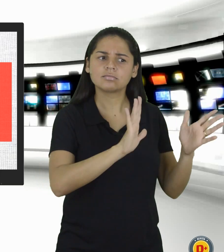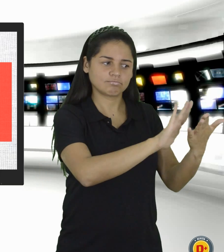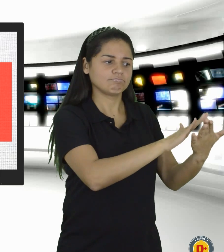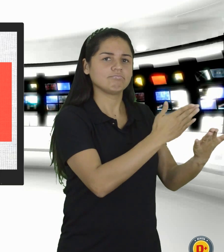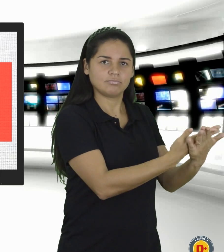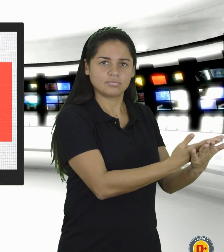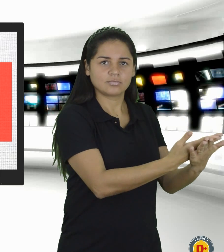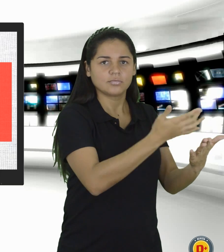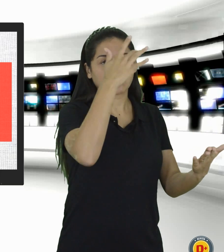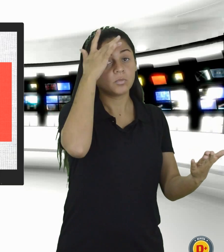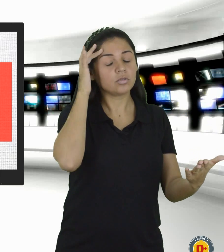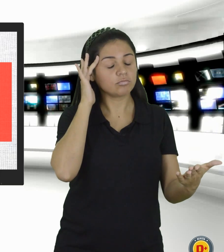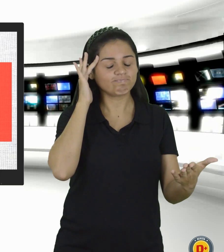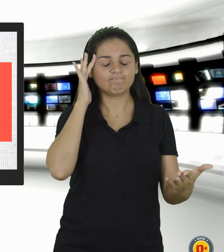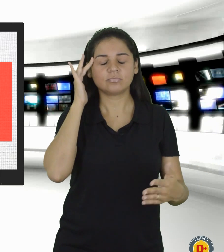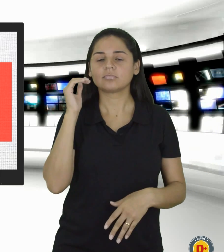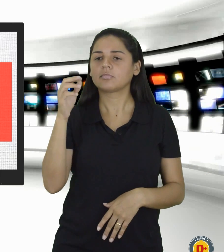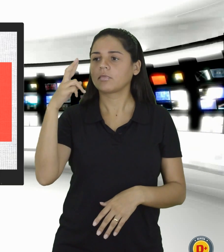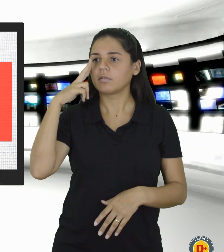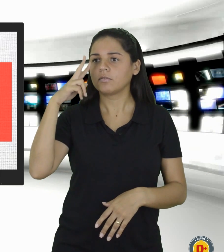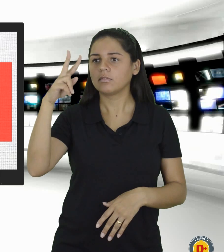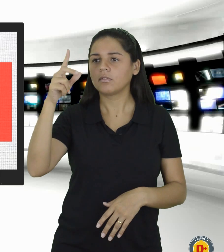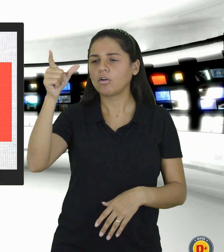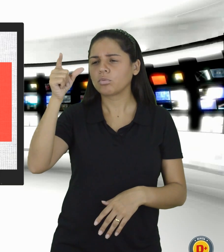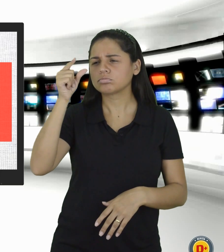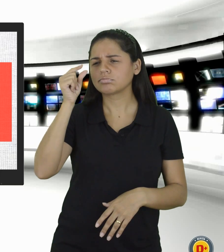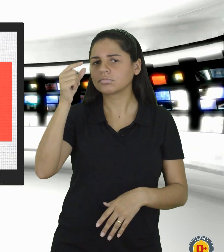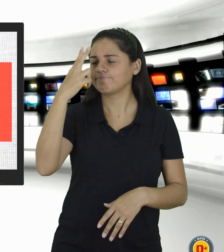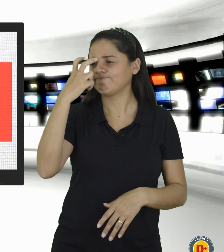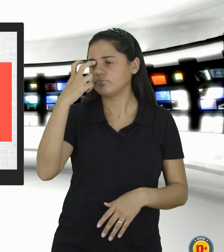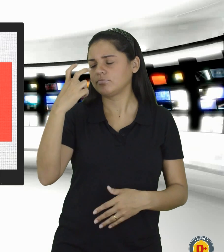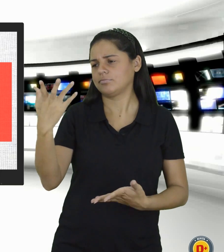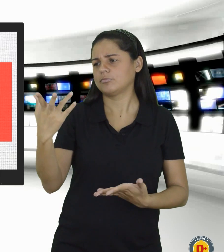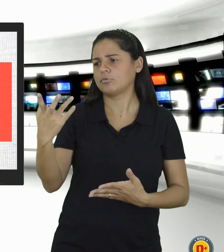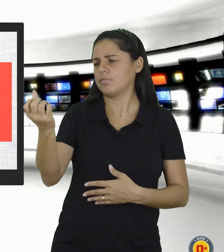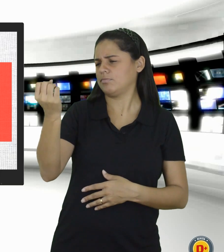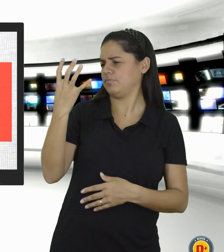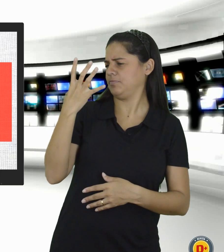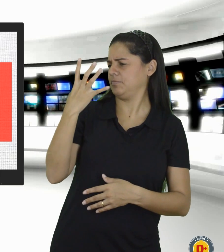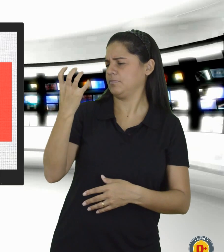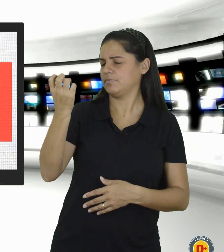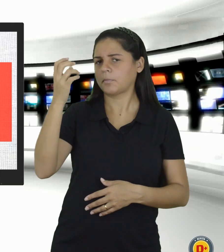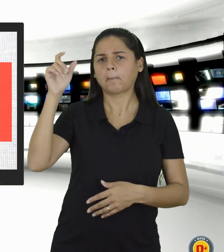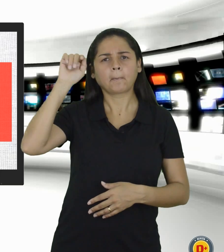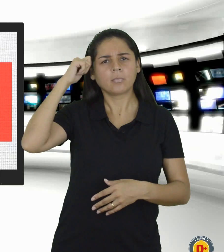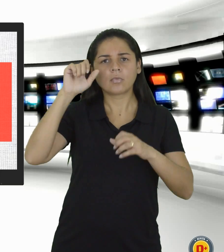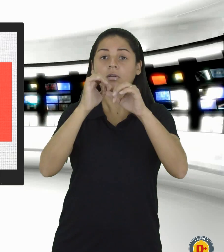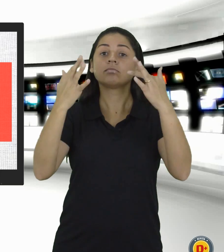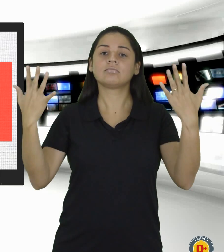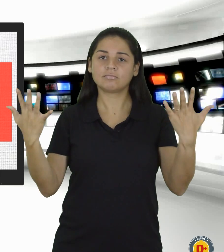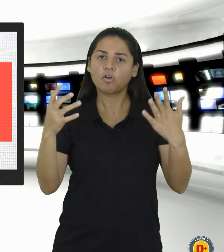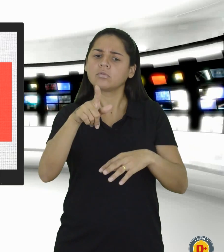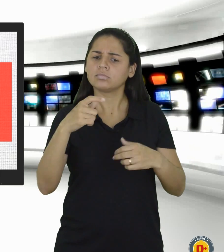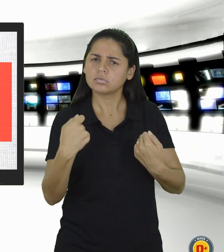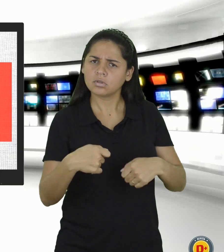com baixa visão e daltônicas têm acesso com aplicativos de contraste de cor. E mais, você pode ter a Revista Demais